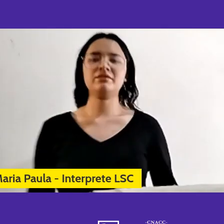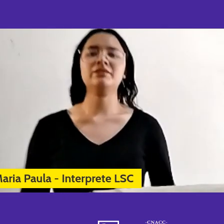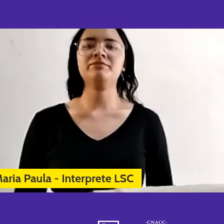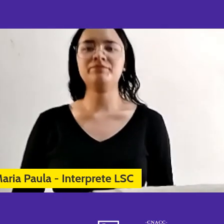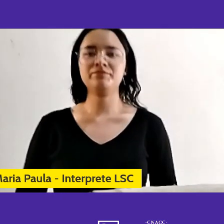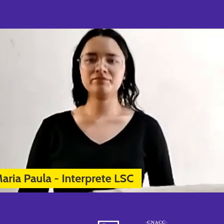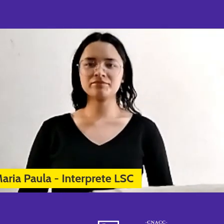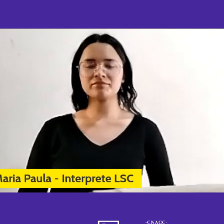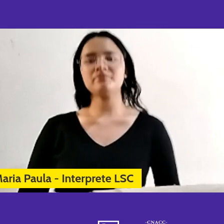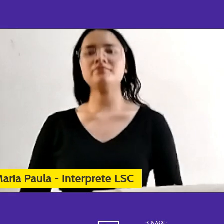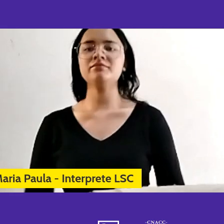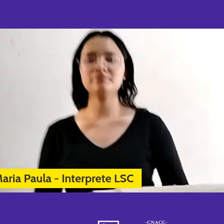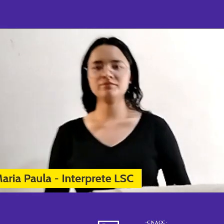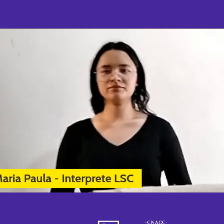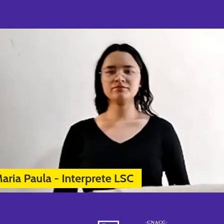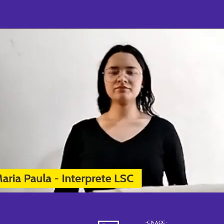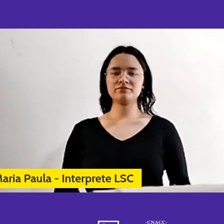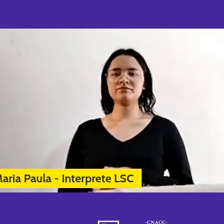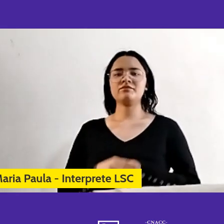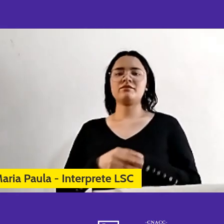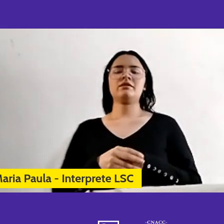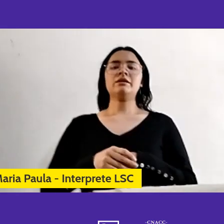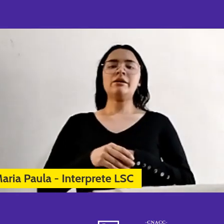y distribución de contenidos.